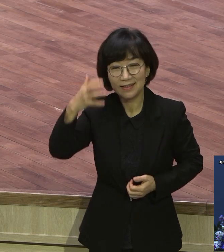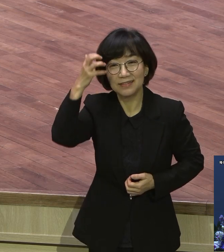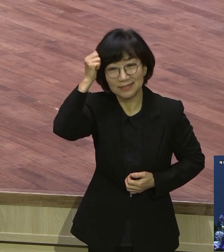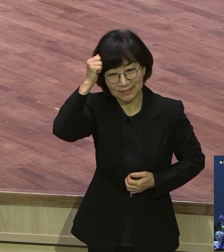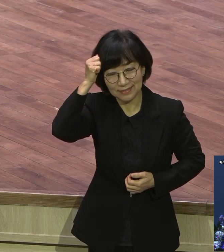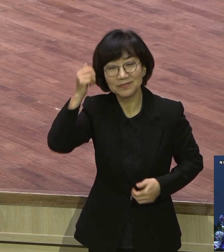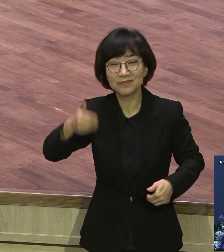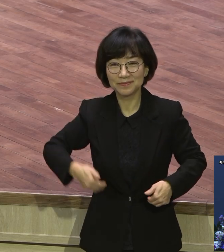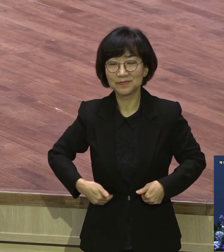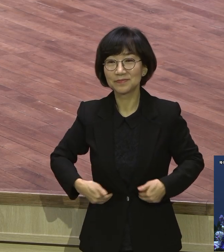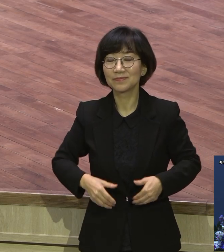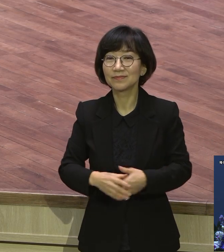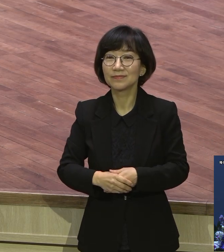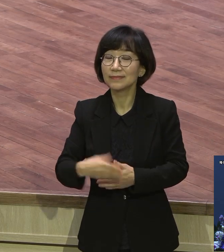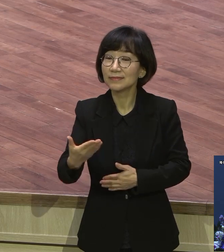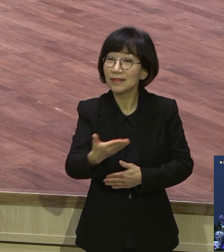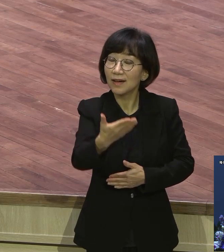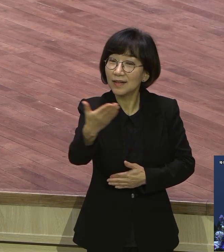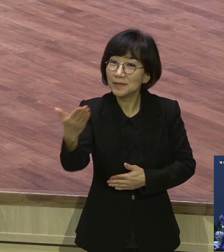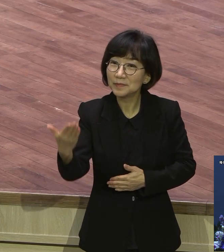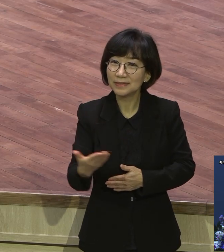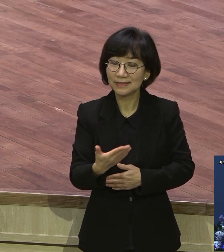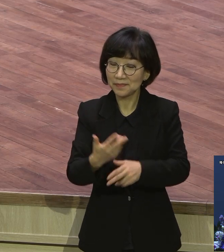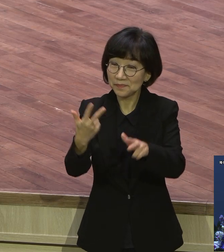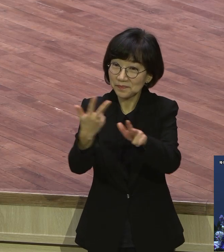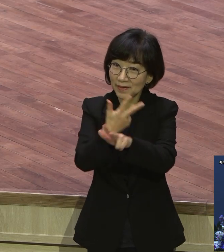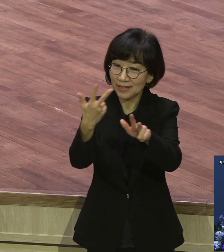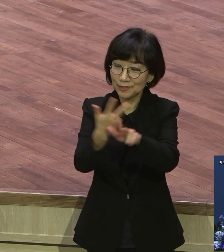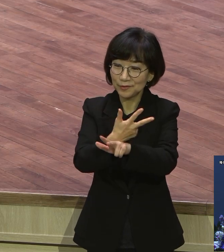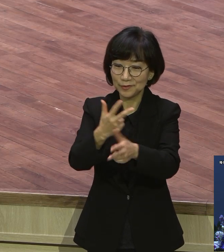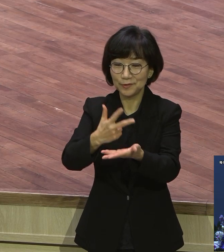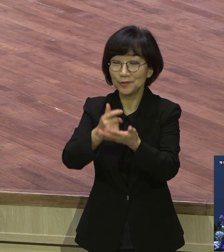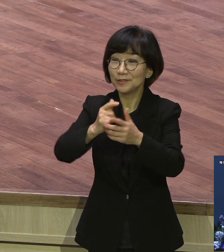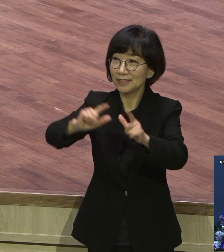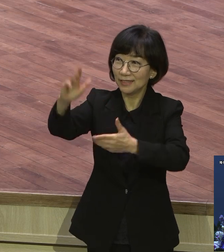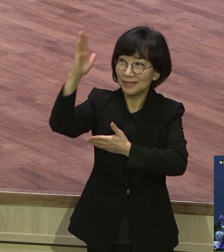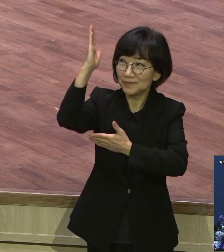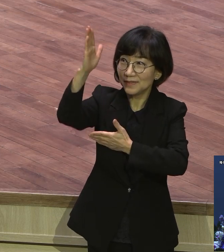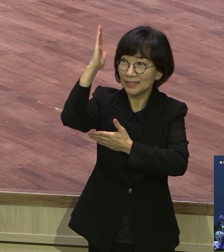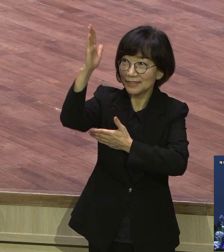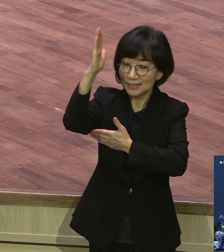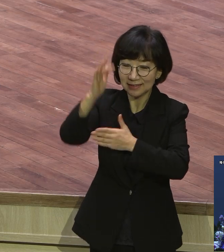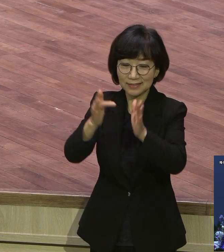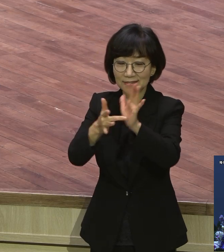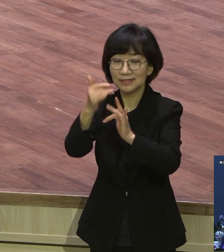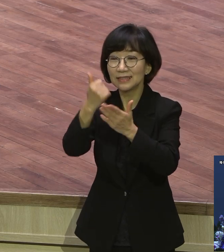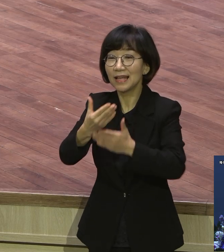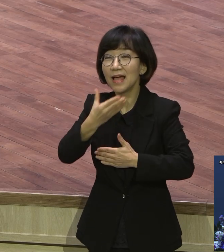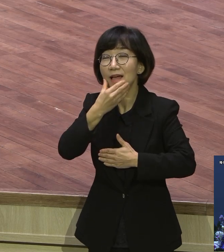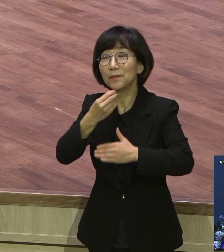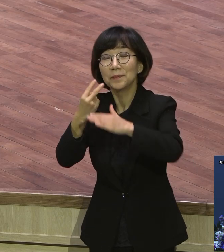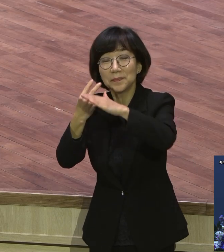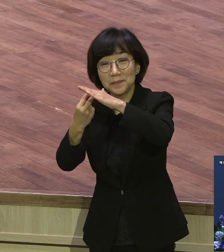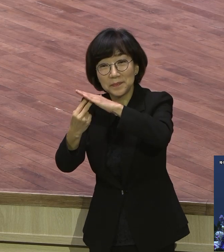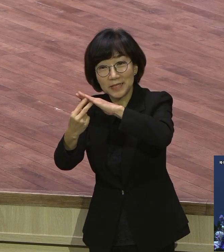영계전 성도들은 매주일 강단에서 선포되는 예수님의 행복 비전이